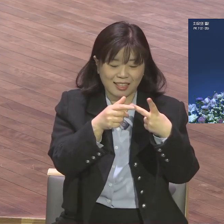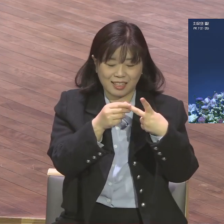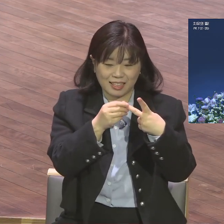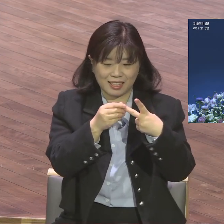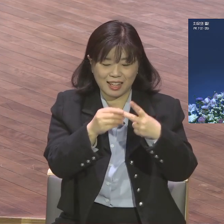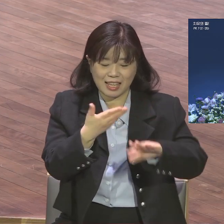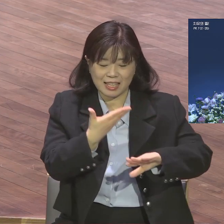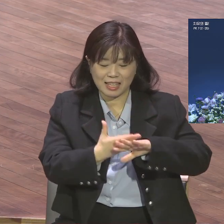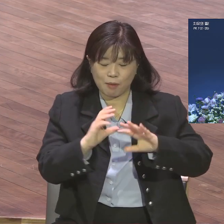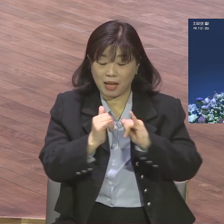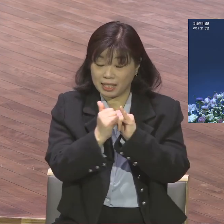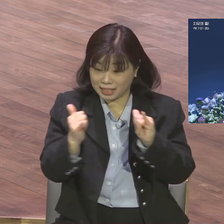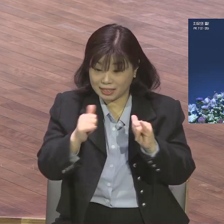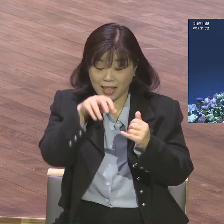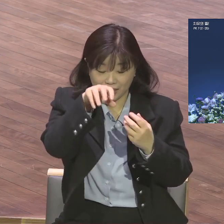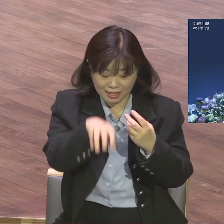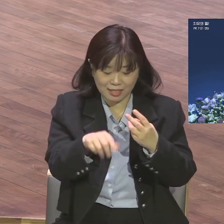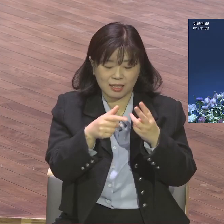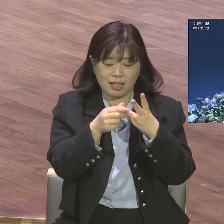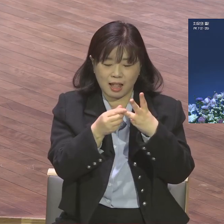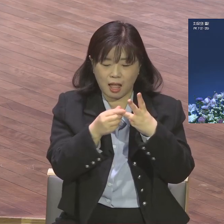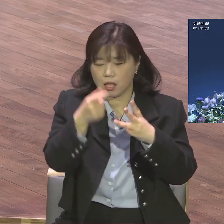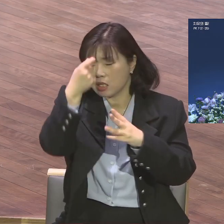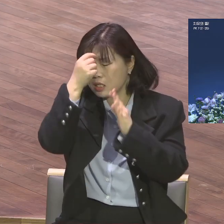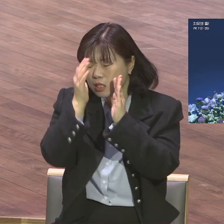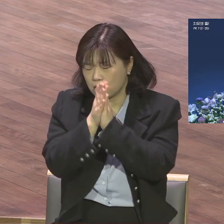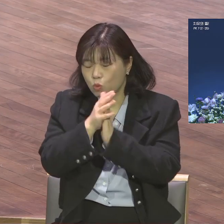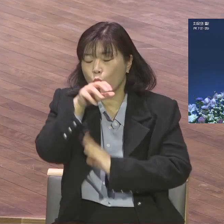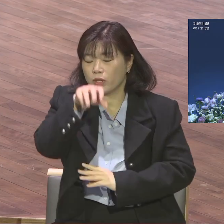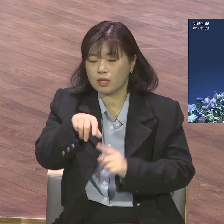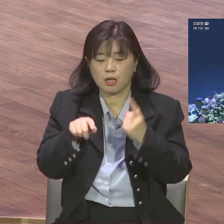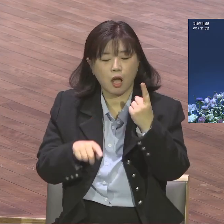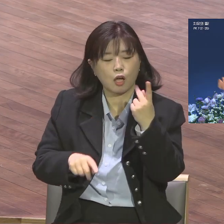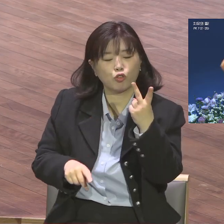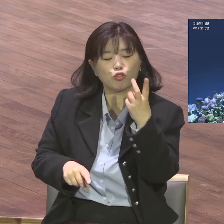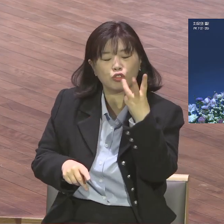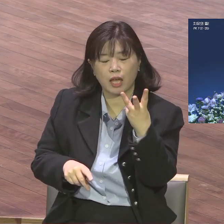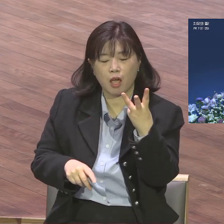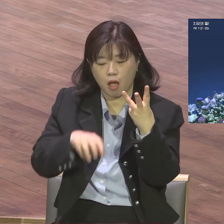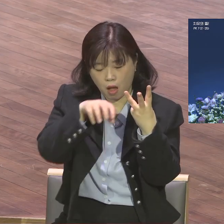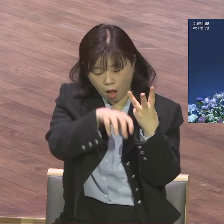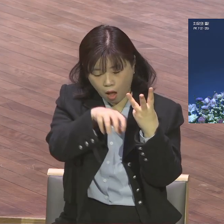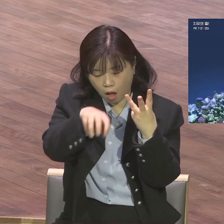후손들이 마음껏 그렇게 신앙생활 할 수 있는 그런 뜰을 딱 만들어내주고